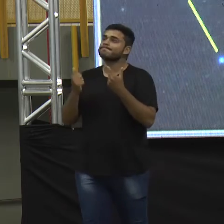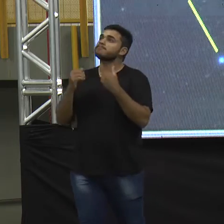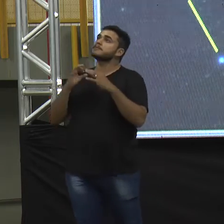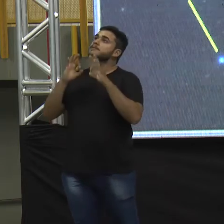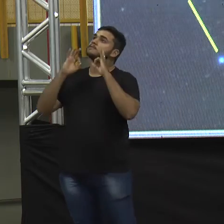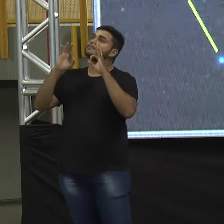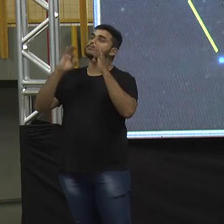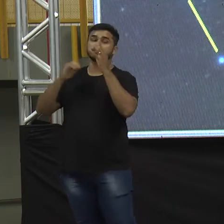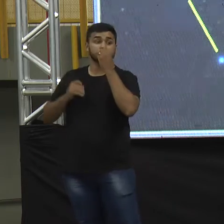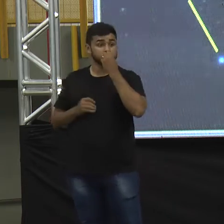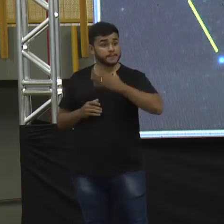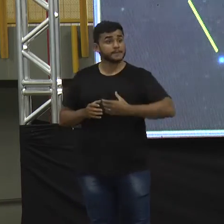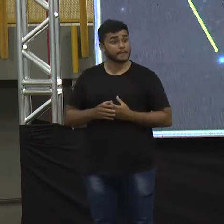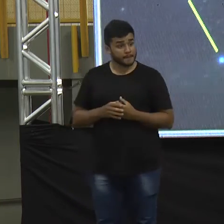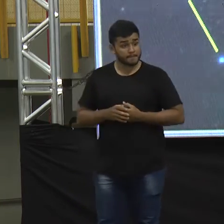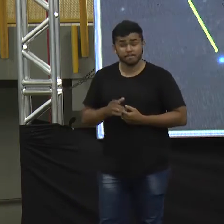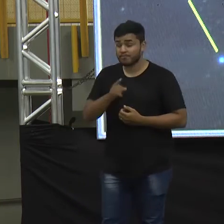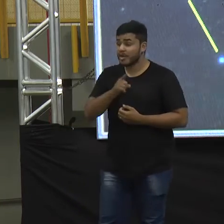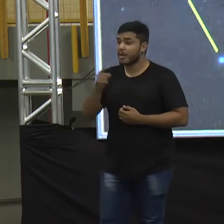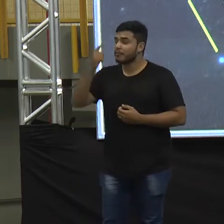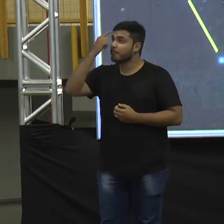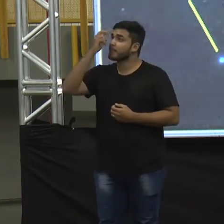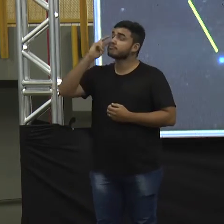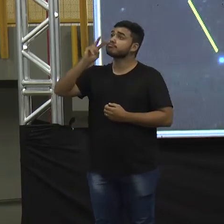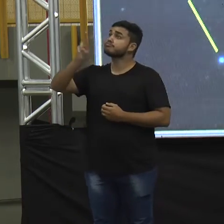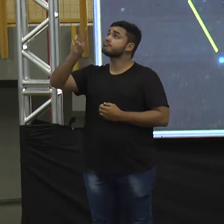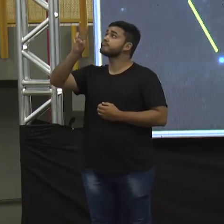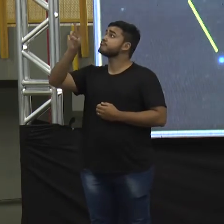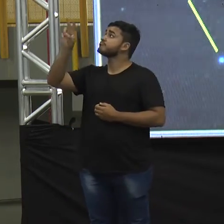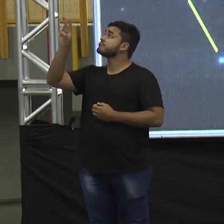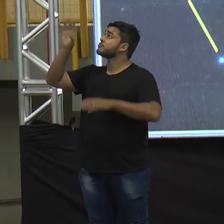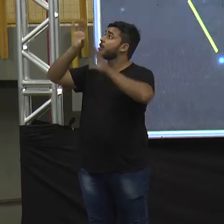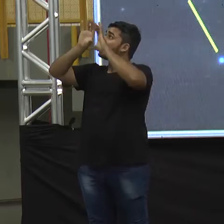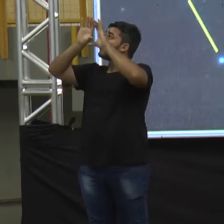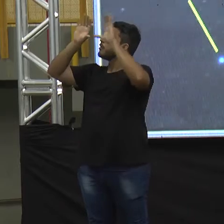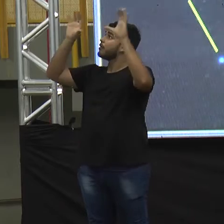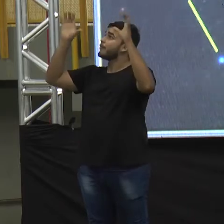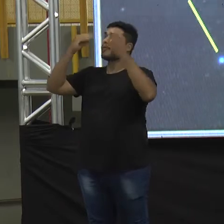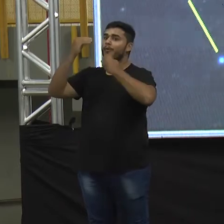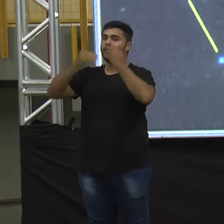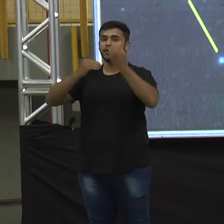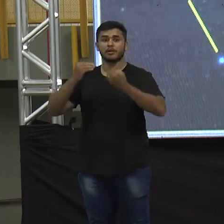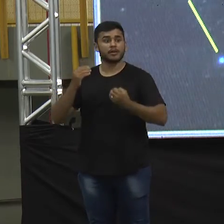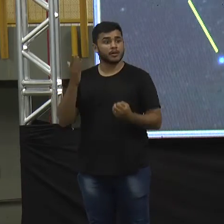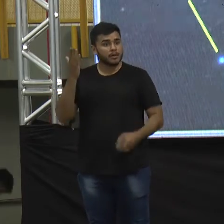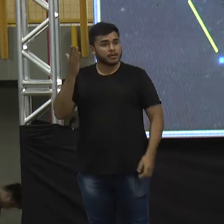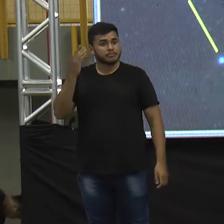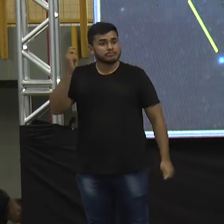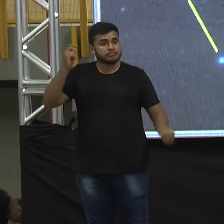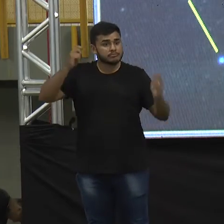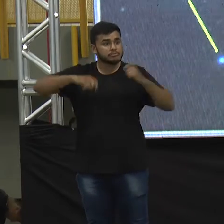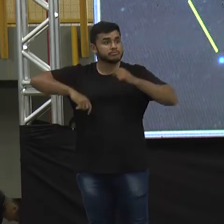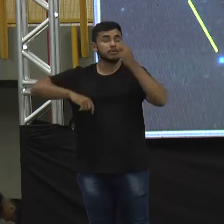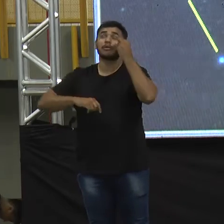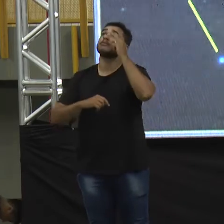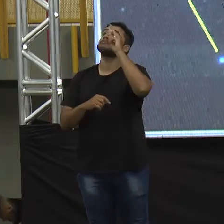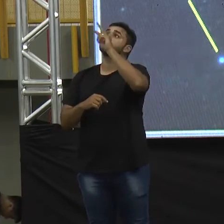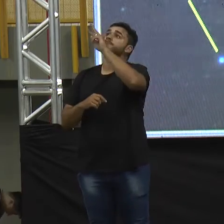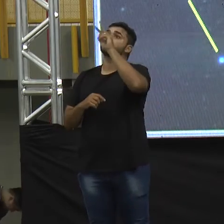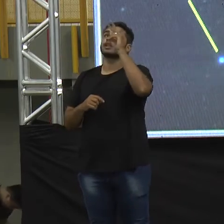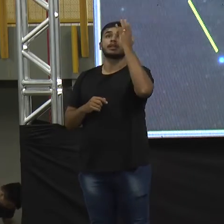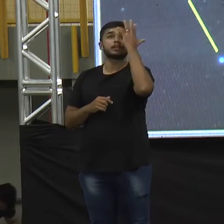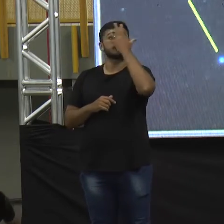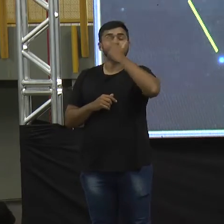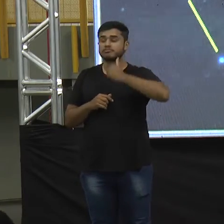olhar para o céu. E as pessoas vão perdendo essa noção. É de graça. Ninguém cobra nada por